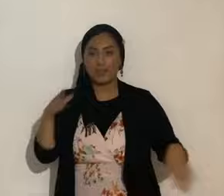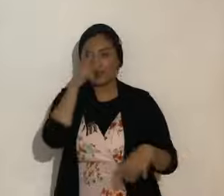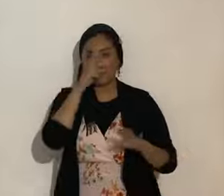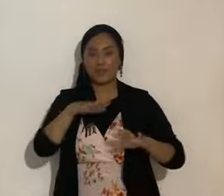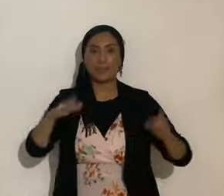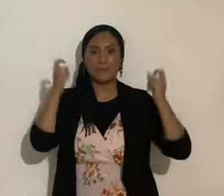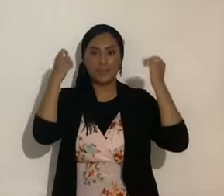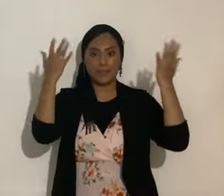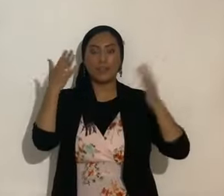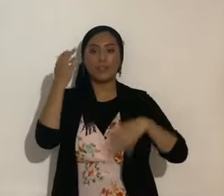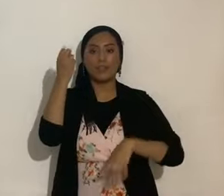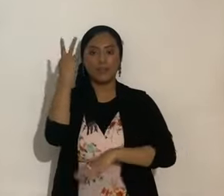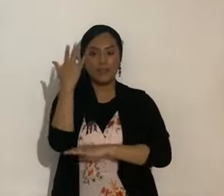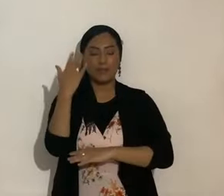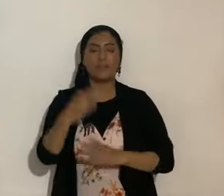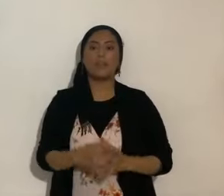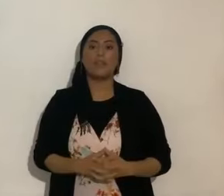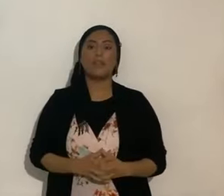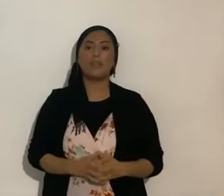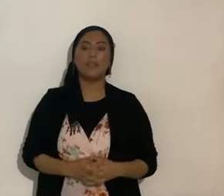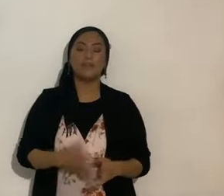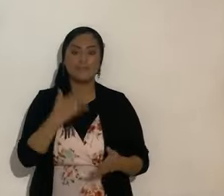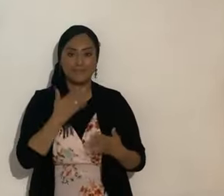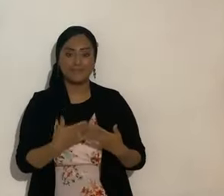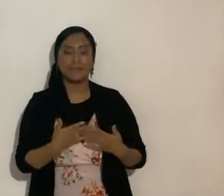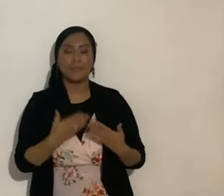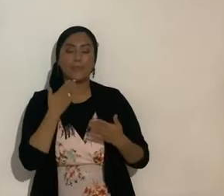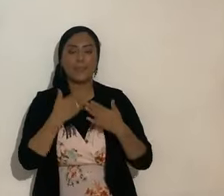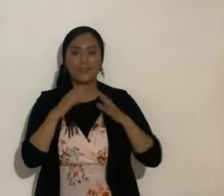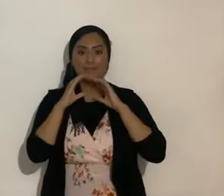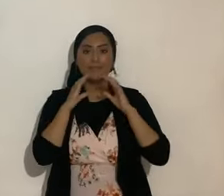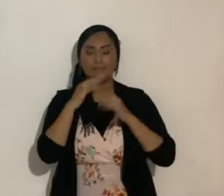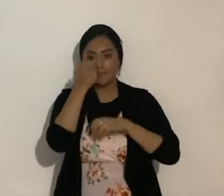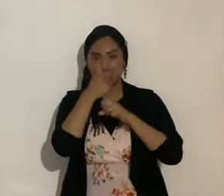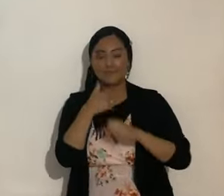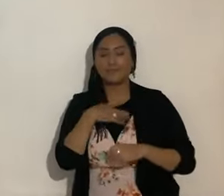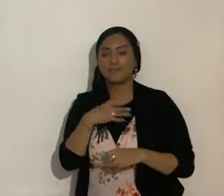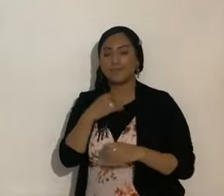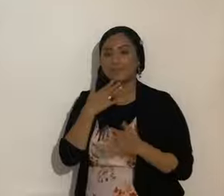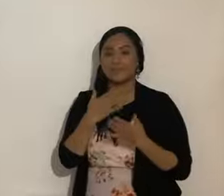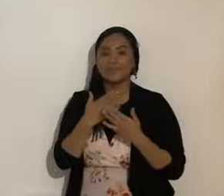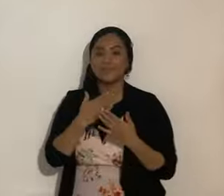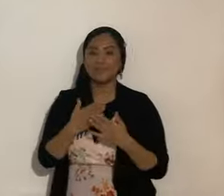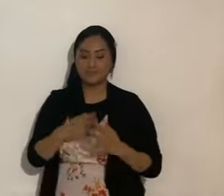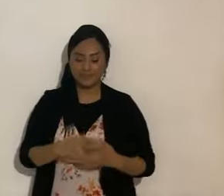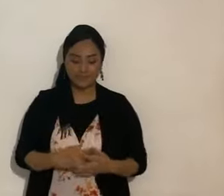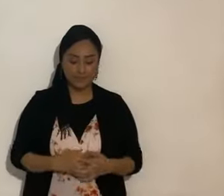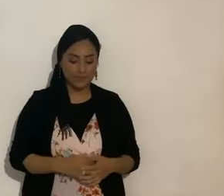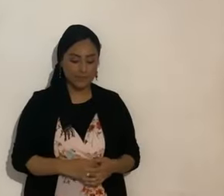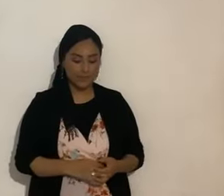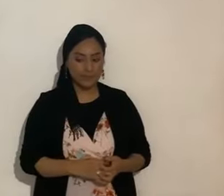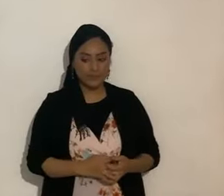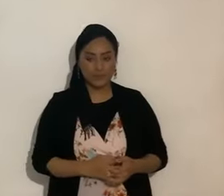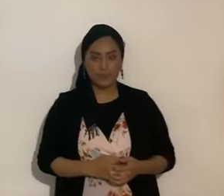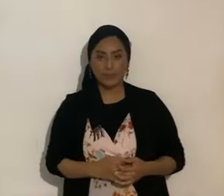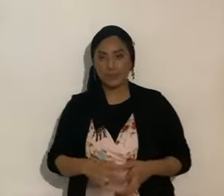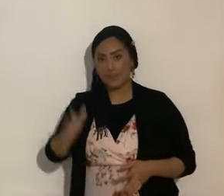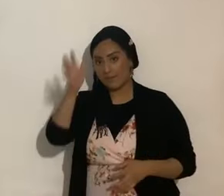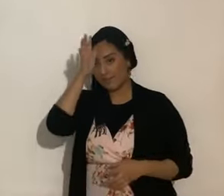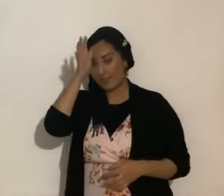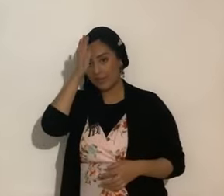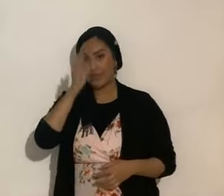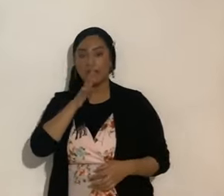aleluya, a las 12 del día. Y qué bueno, hay buenos comentarios, qué bueno que les gustó, hermanitos, hermanitas, y a los papás